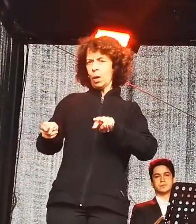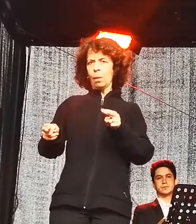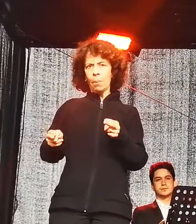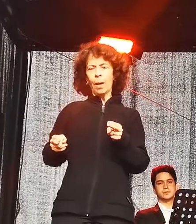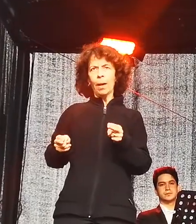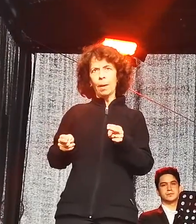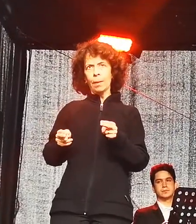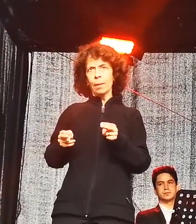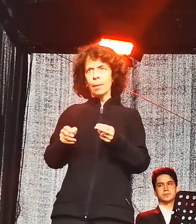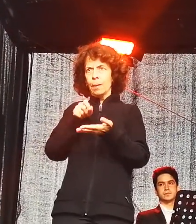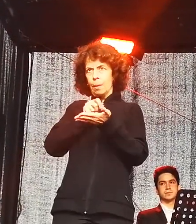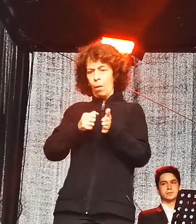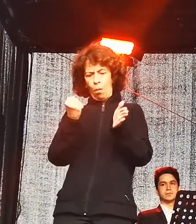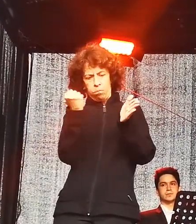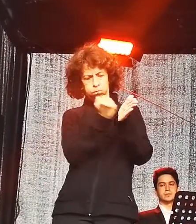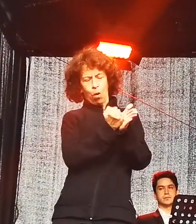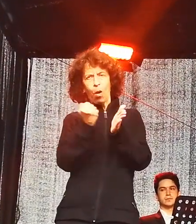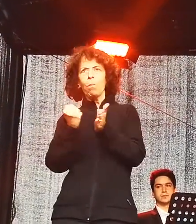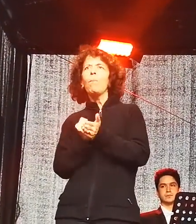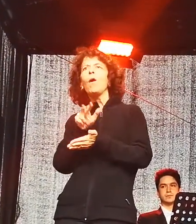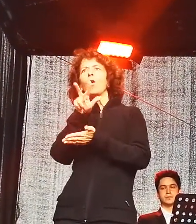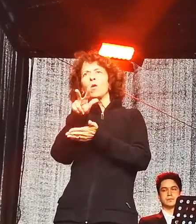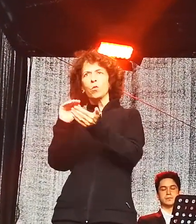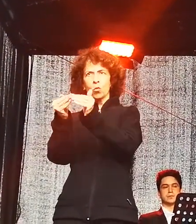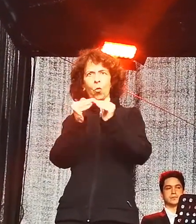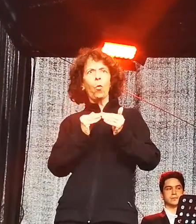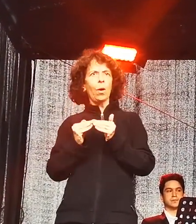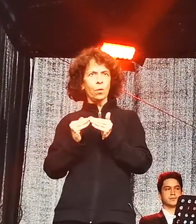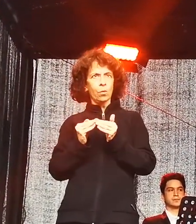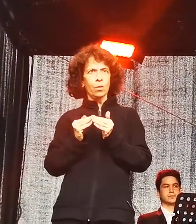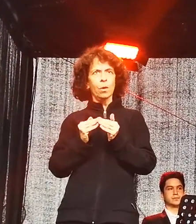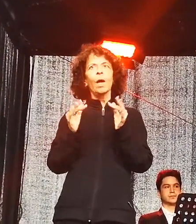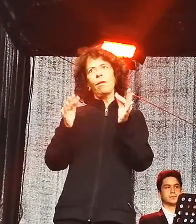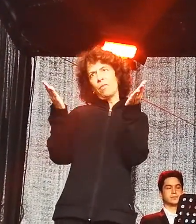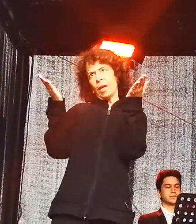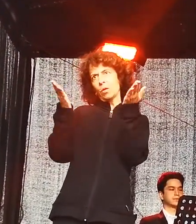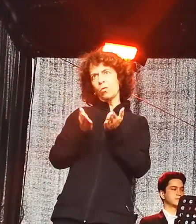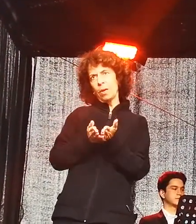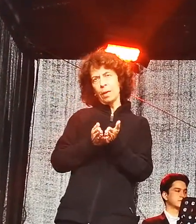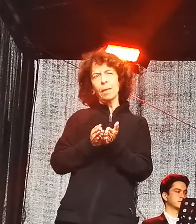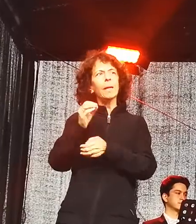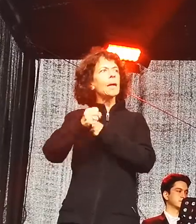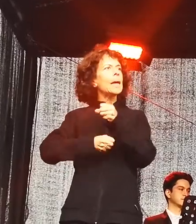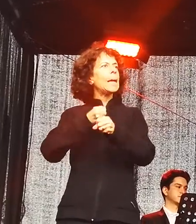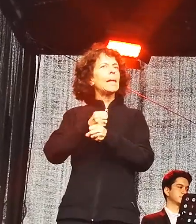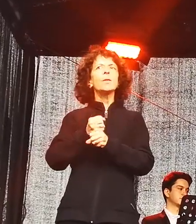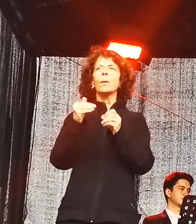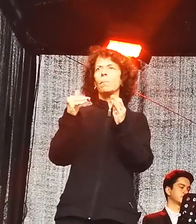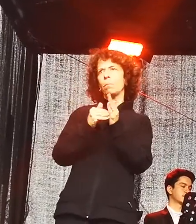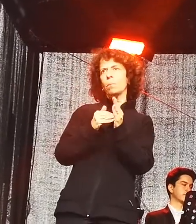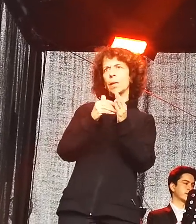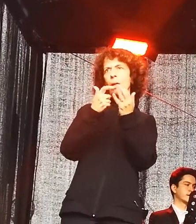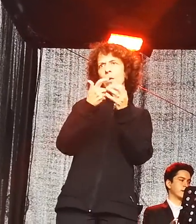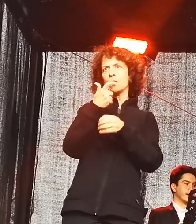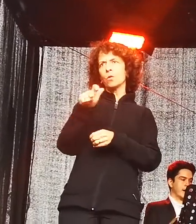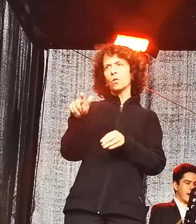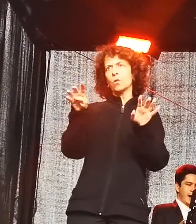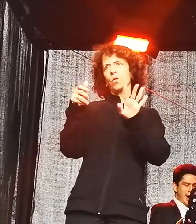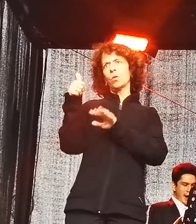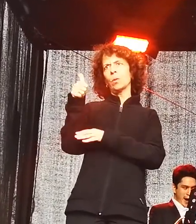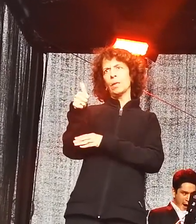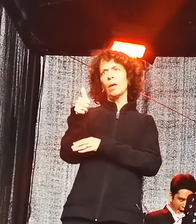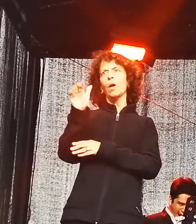prénommés, a été muni des sceaux des trois communautés et vallées susdites, fait en l'an du Seigneur 1291,